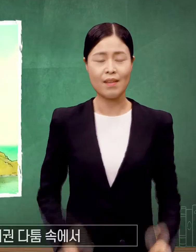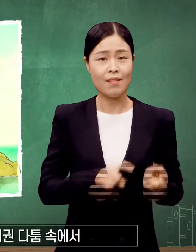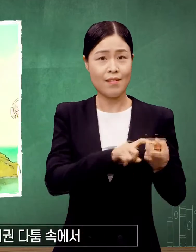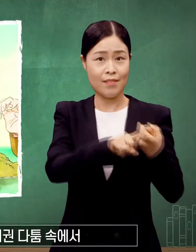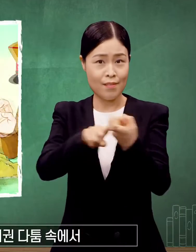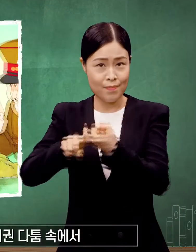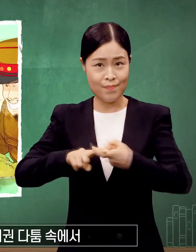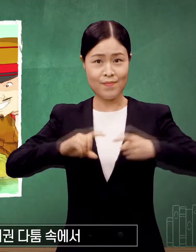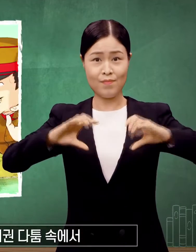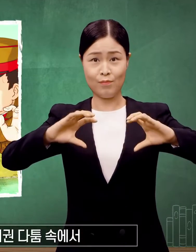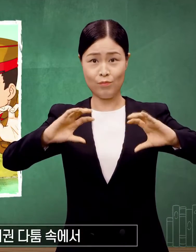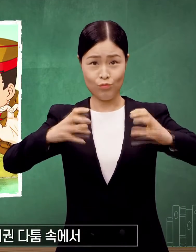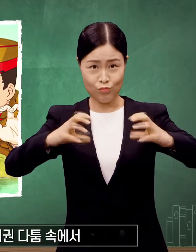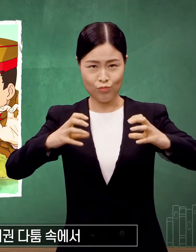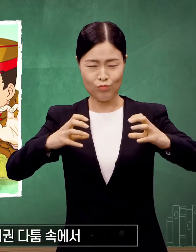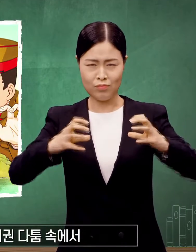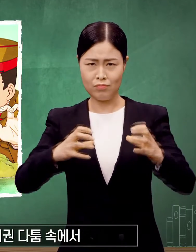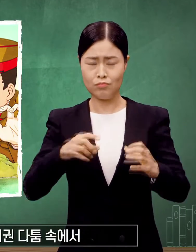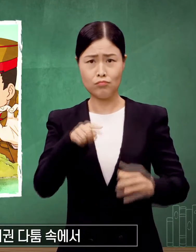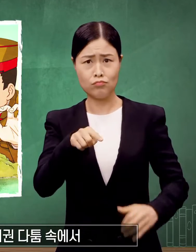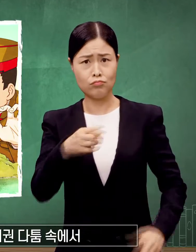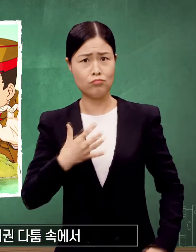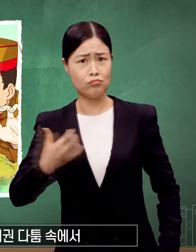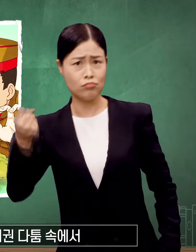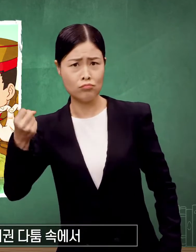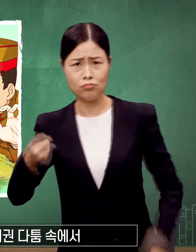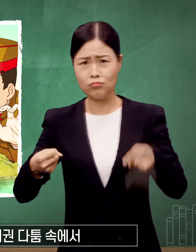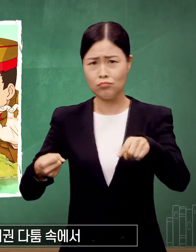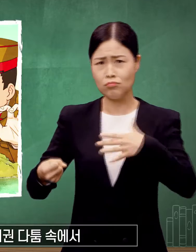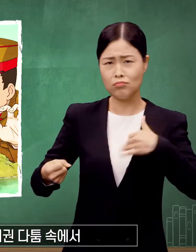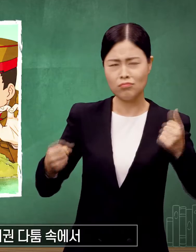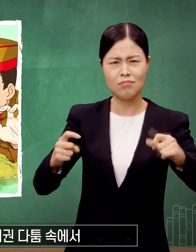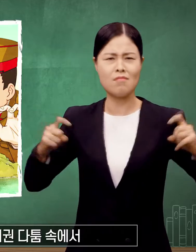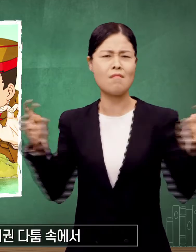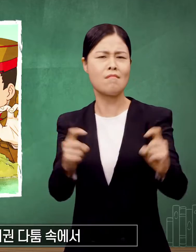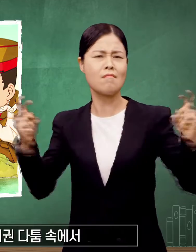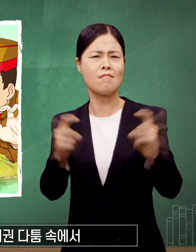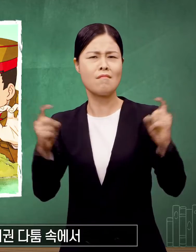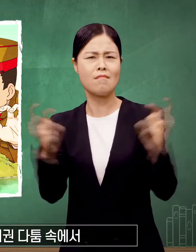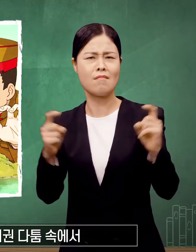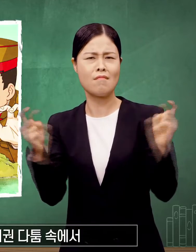그런데 협정국 간의 이권 다툼 속에서